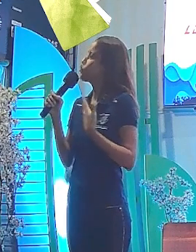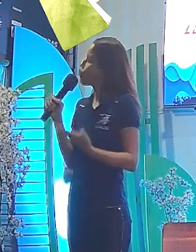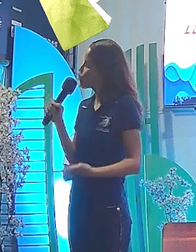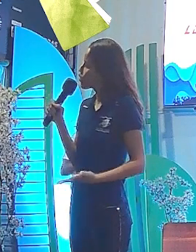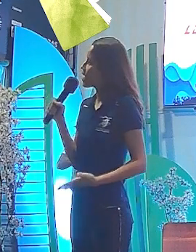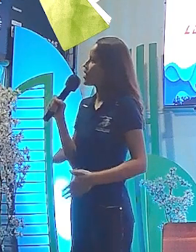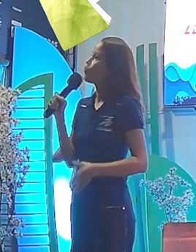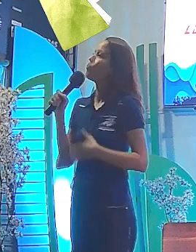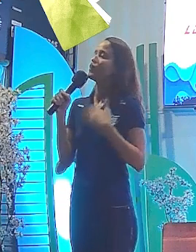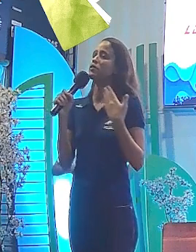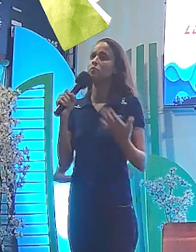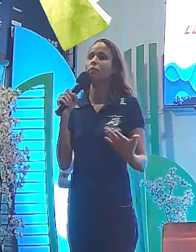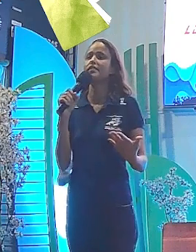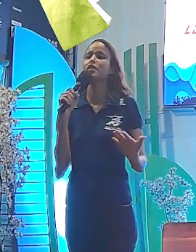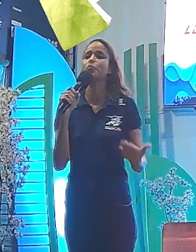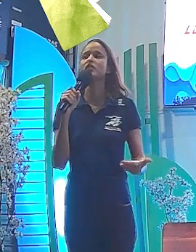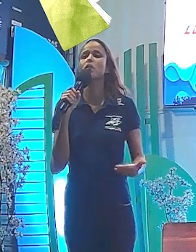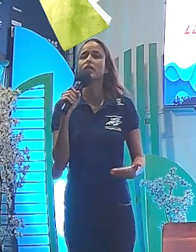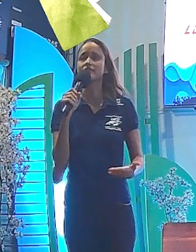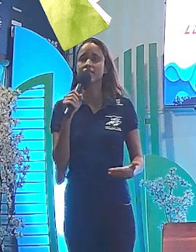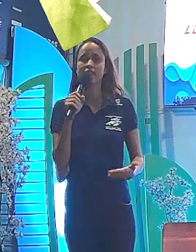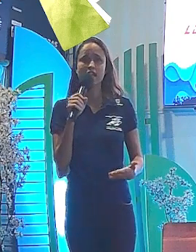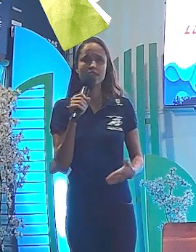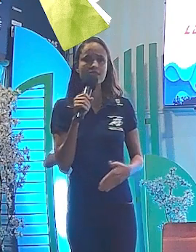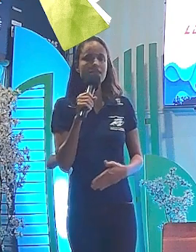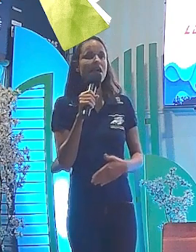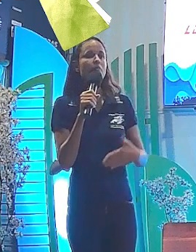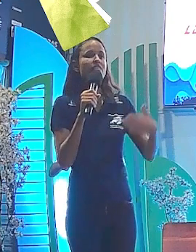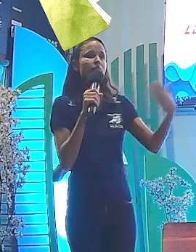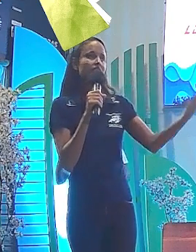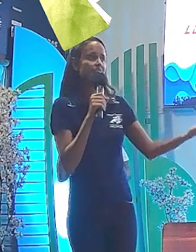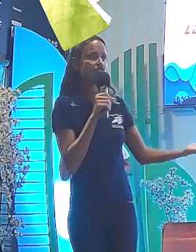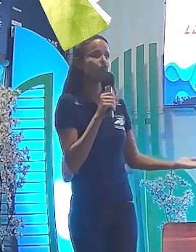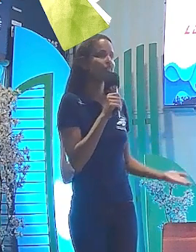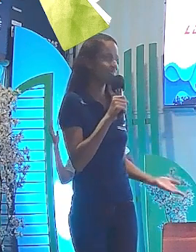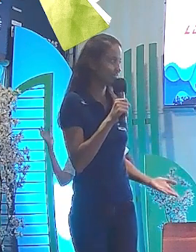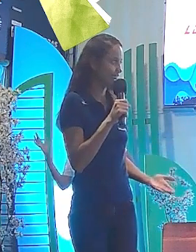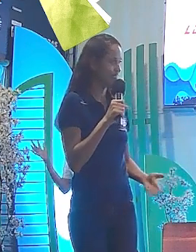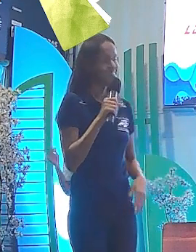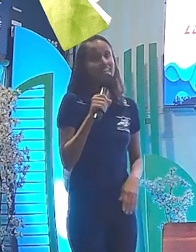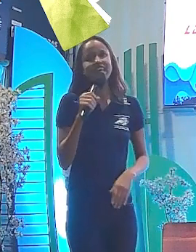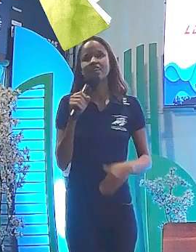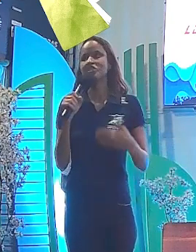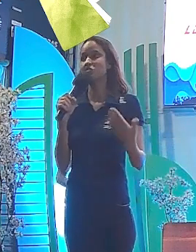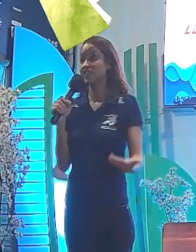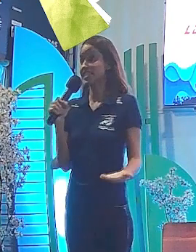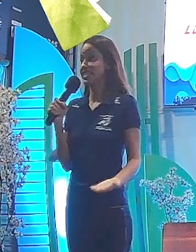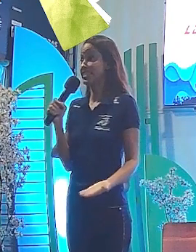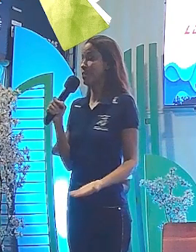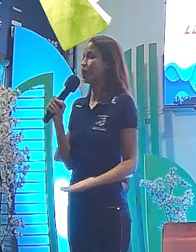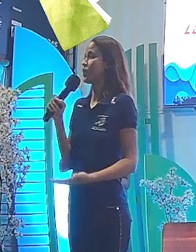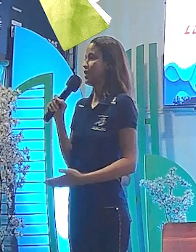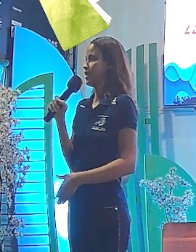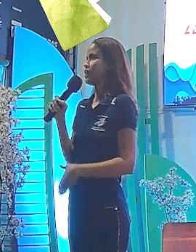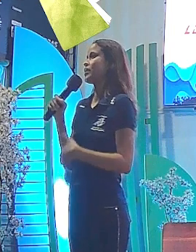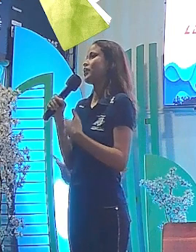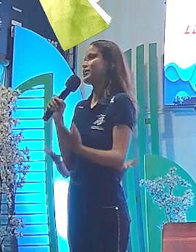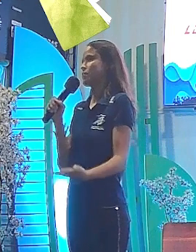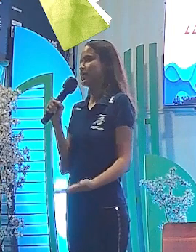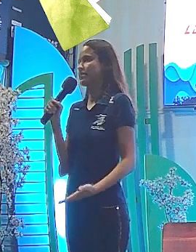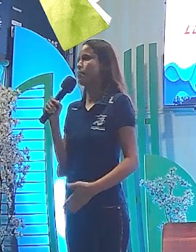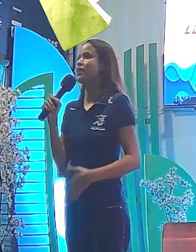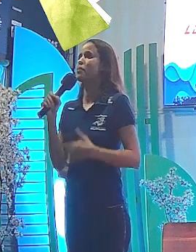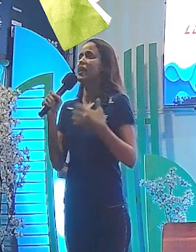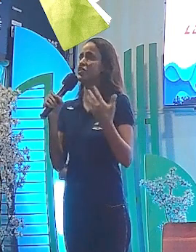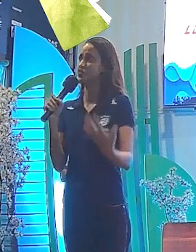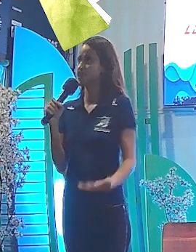que foi feito com muito carinho, pensando principalmente nas crianças, mas é para crianças de todas as idades. Então, a gente vai fazer esse lançamento aqui. Então, quem